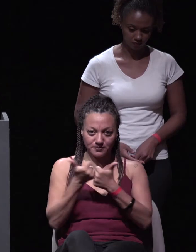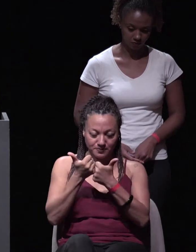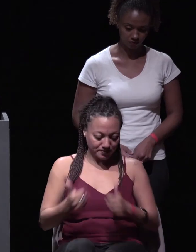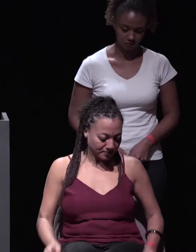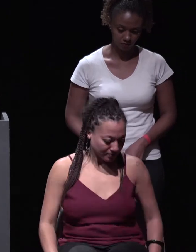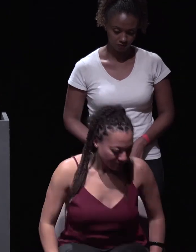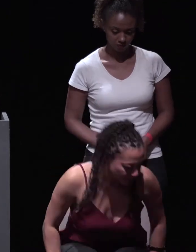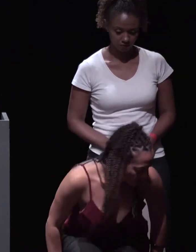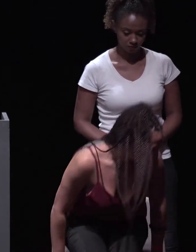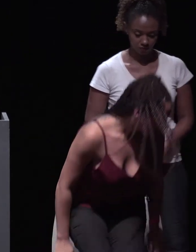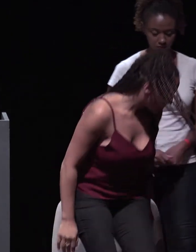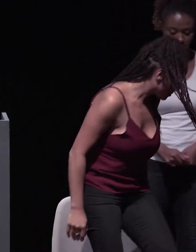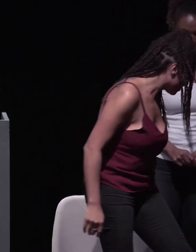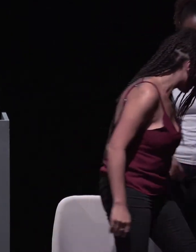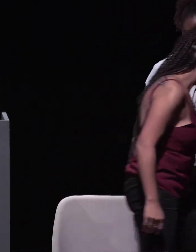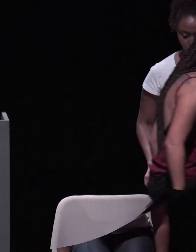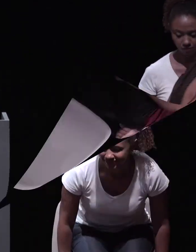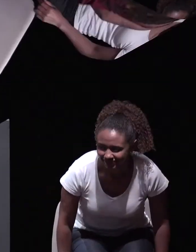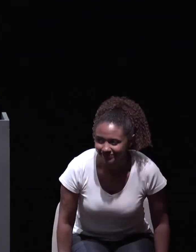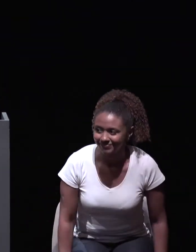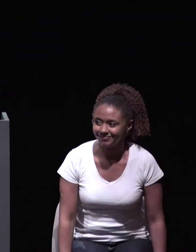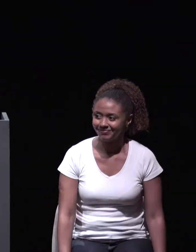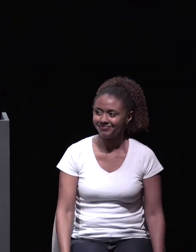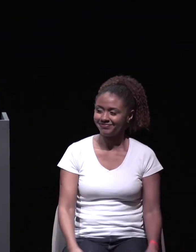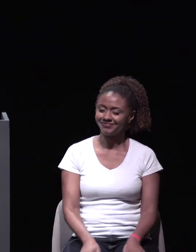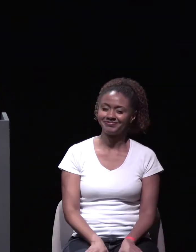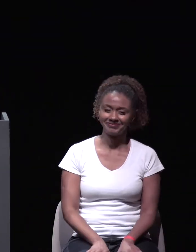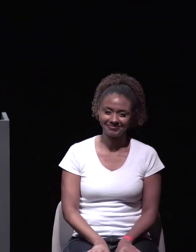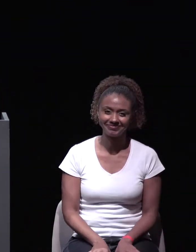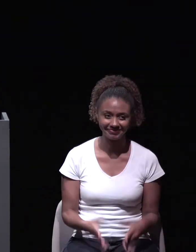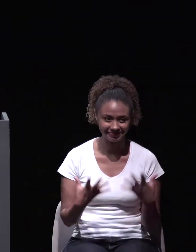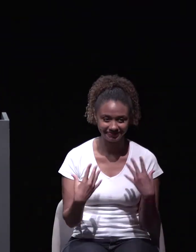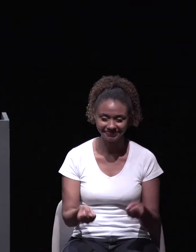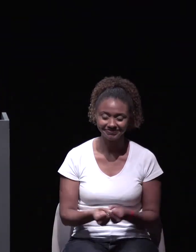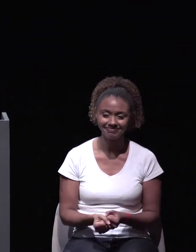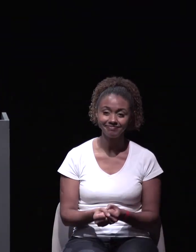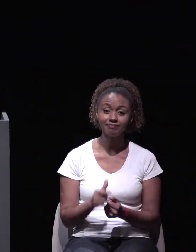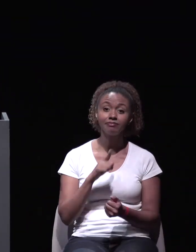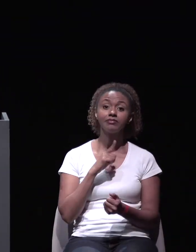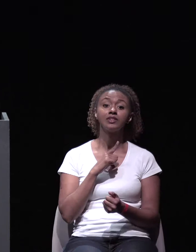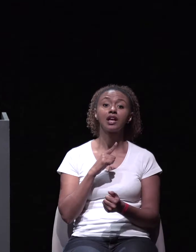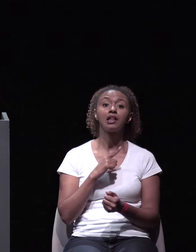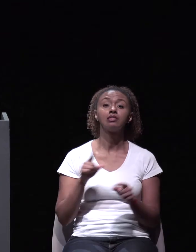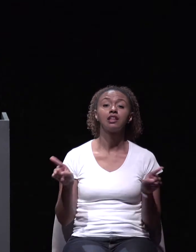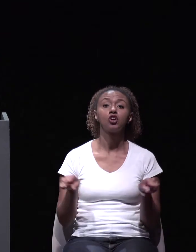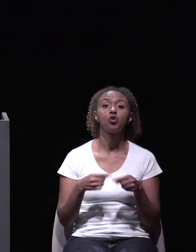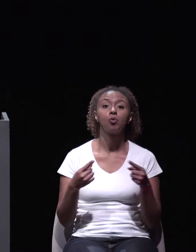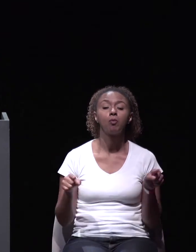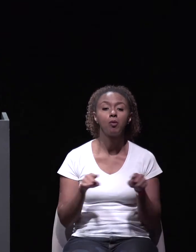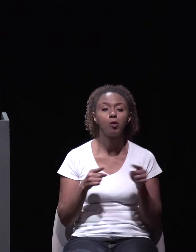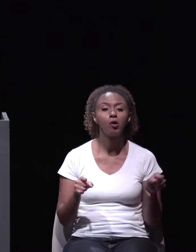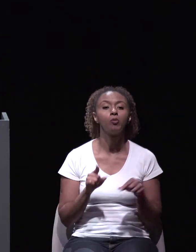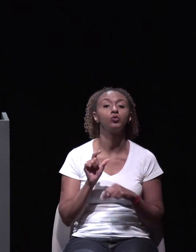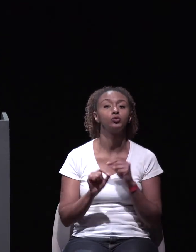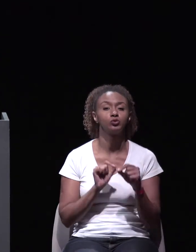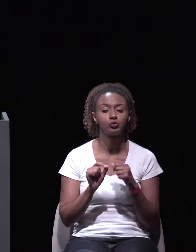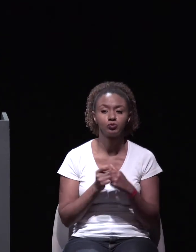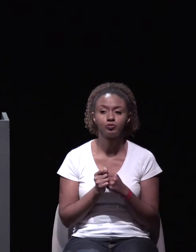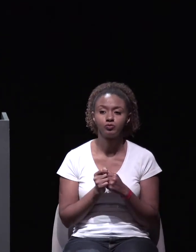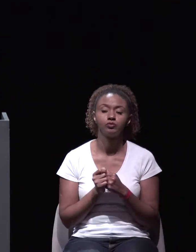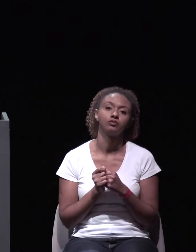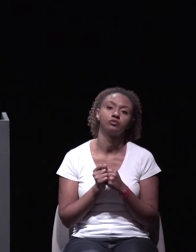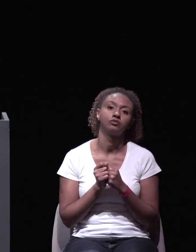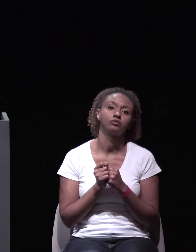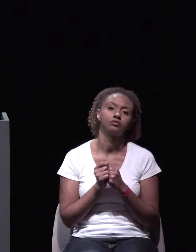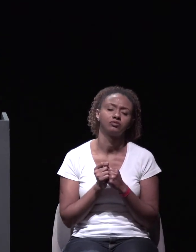numa segunda versão, né? A gente tem uma composição em nada solar que se chama